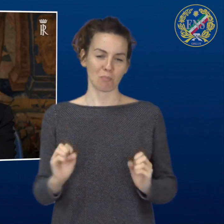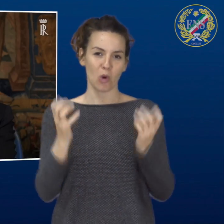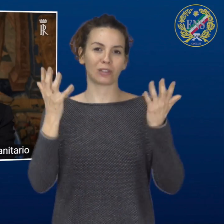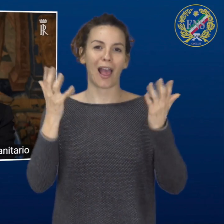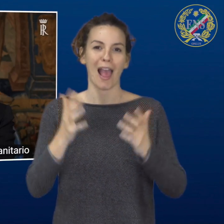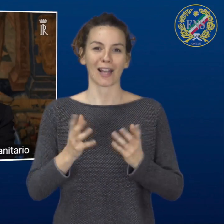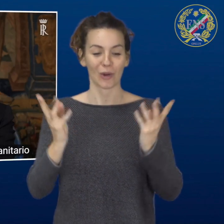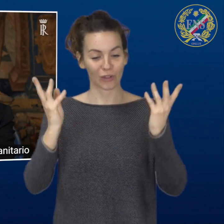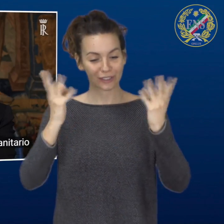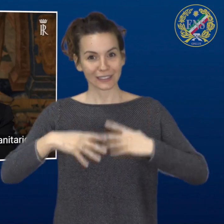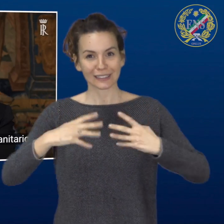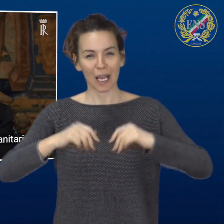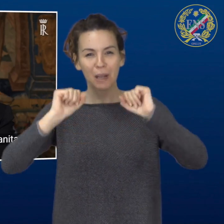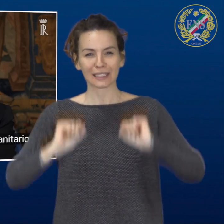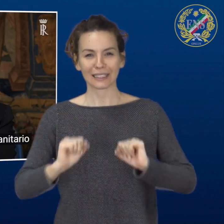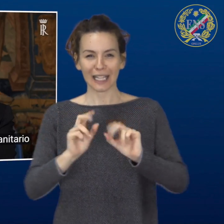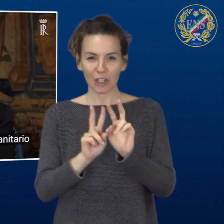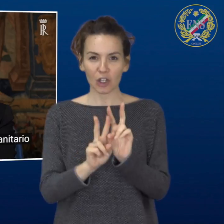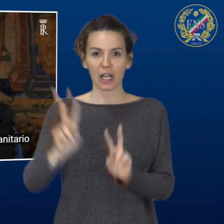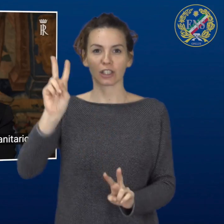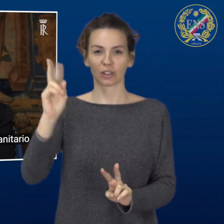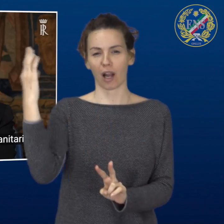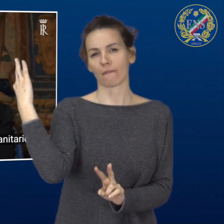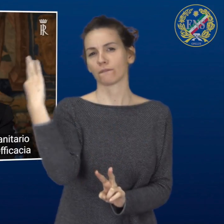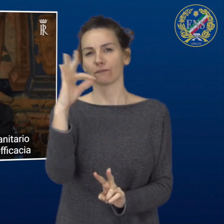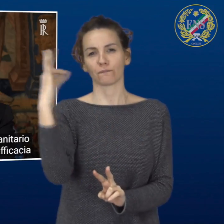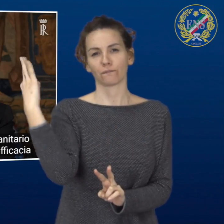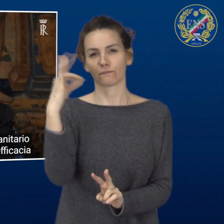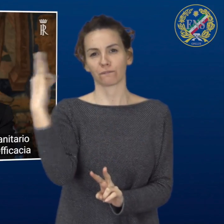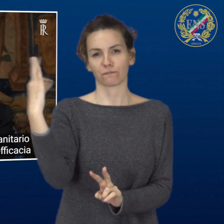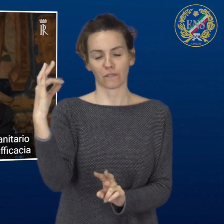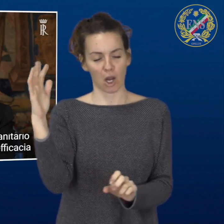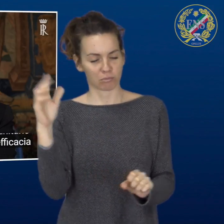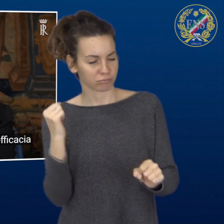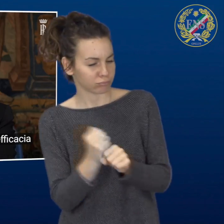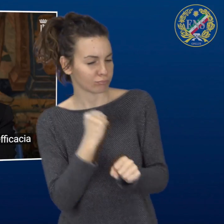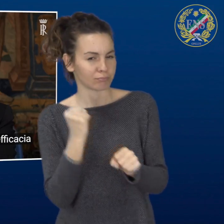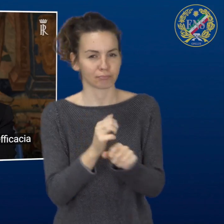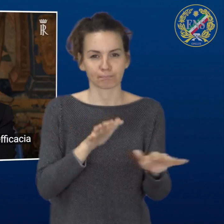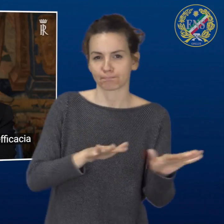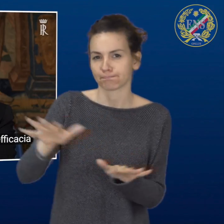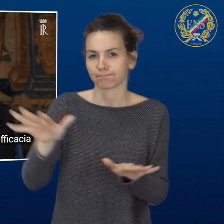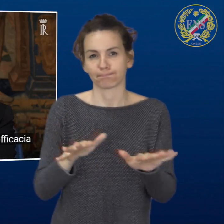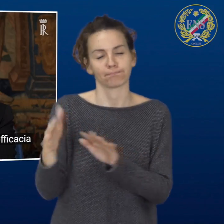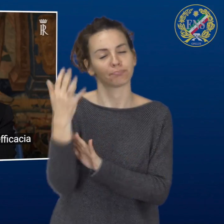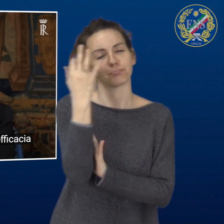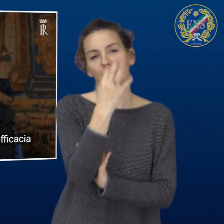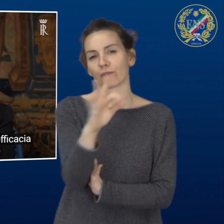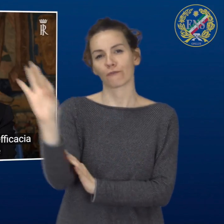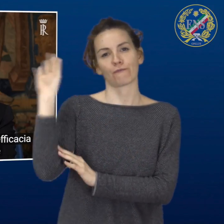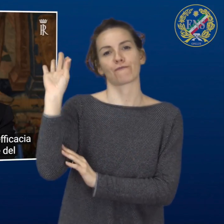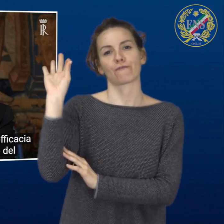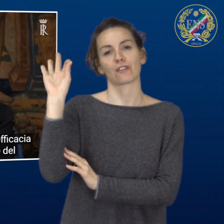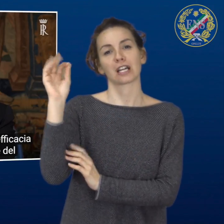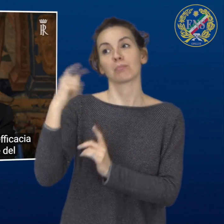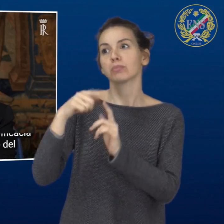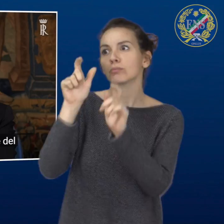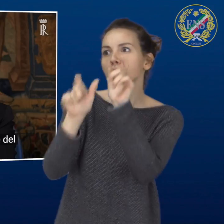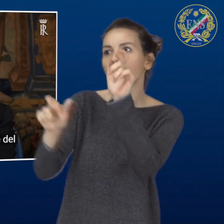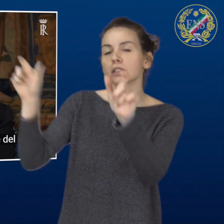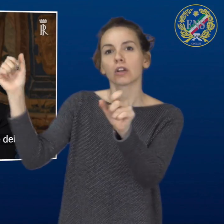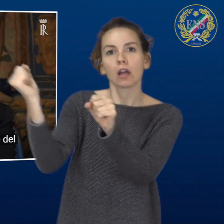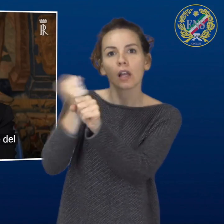eccellente sistema sanitario nazionale che sta operando con efficacia e con la generosa benegazione